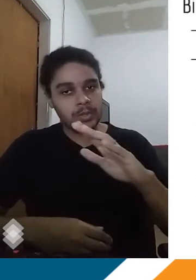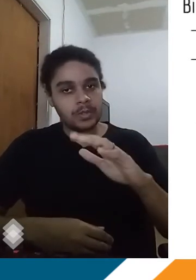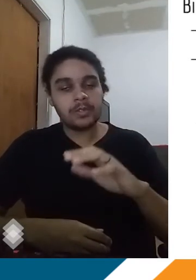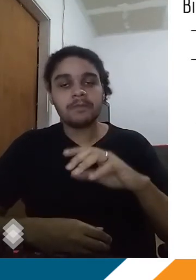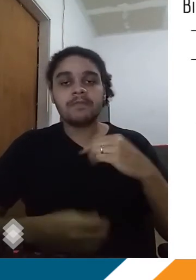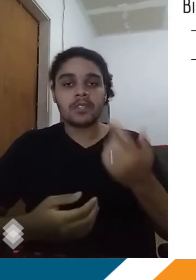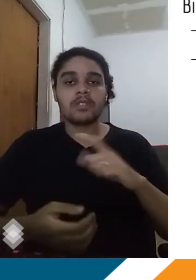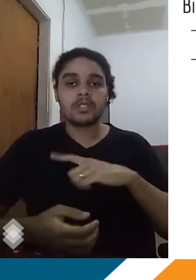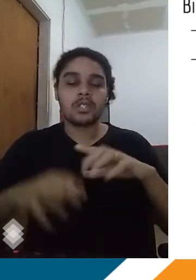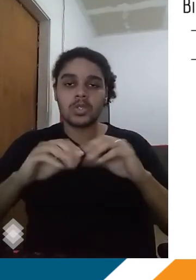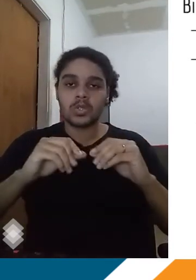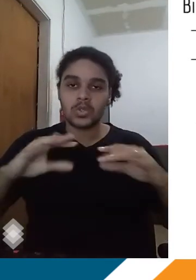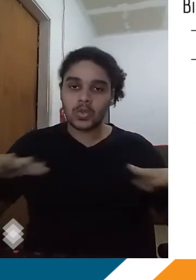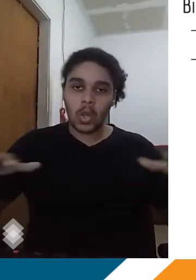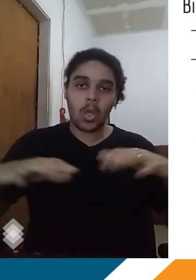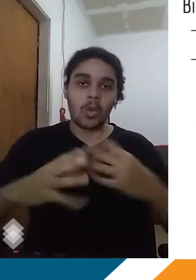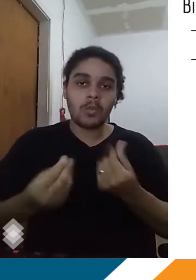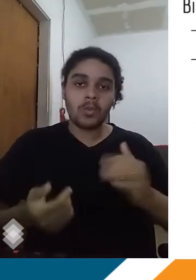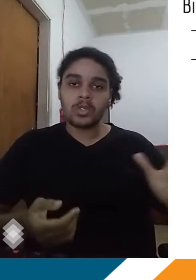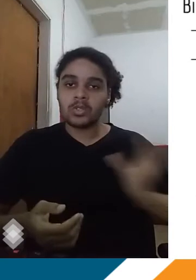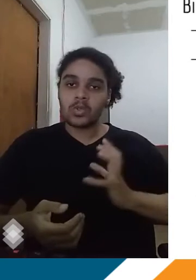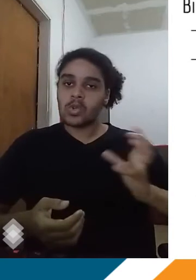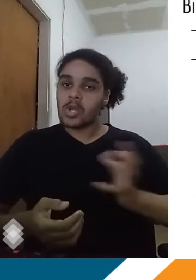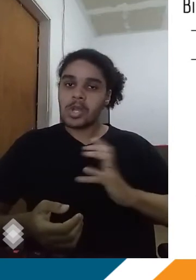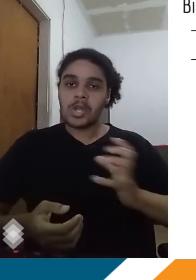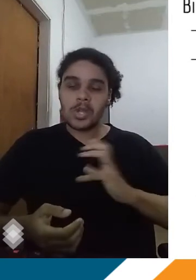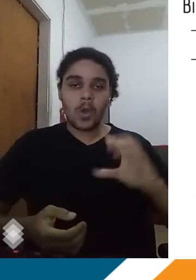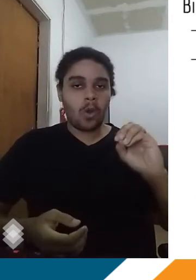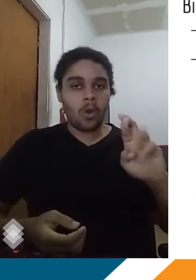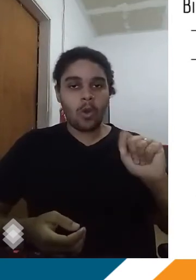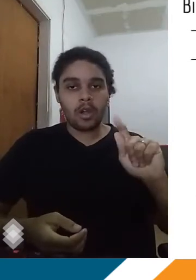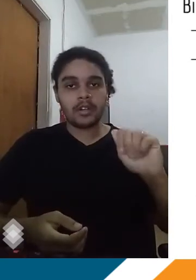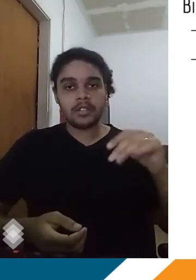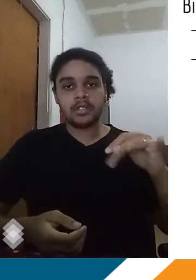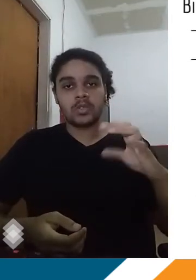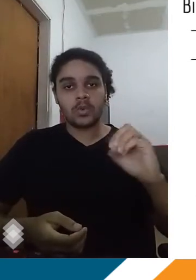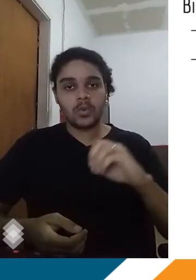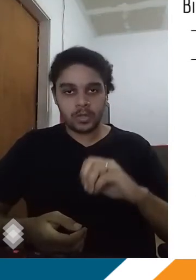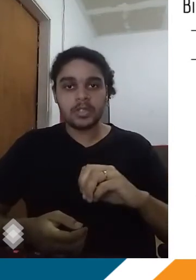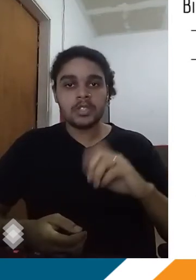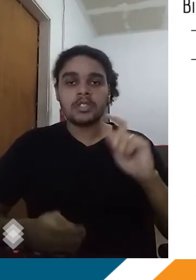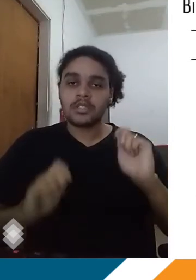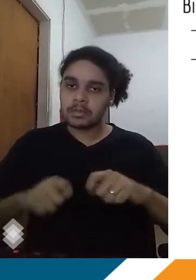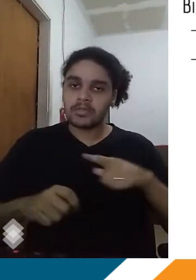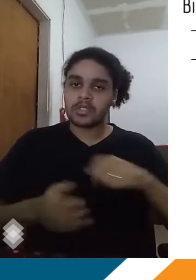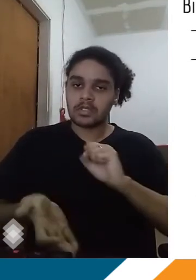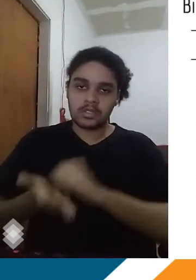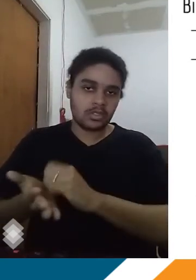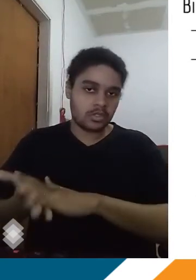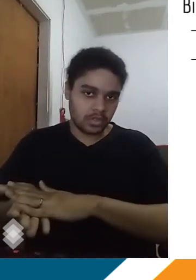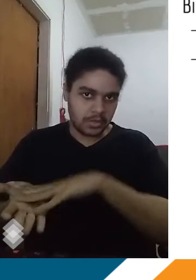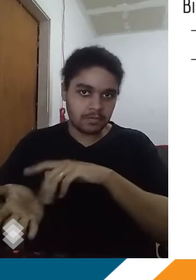em matéria orgânica. Você pode anotar no seu caderno, onde quer que seja que você esteja estudando, que os